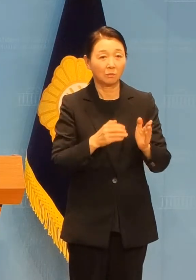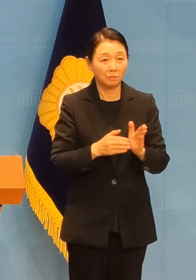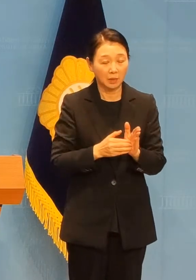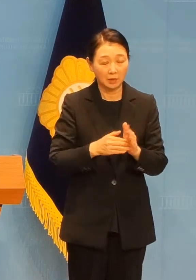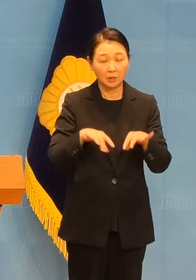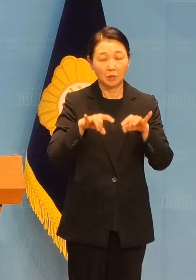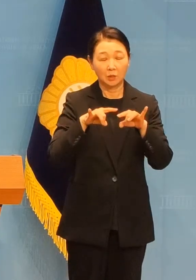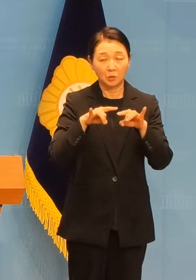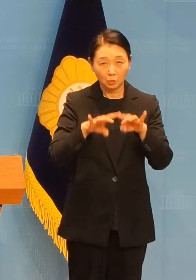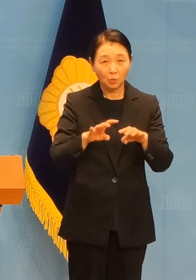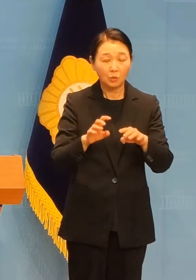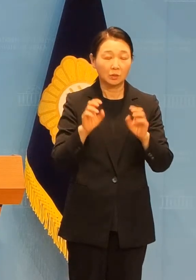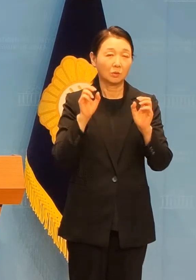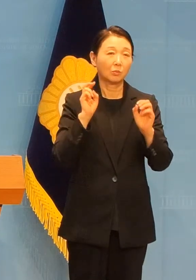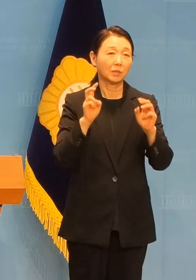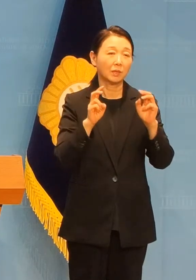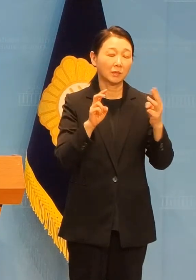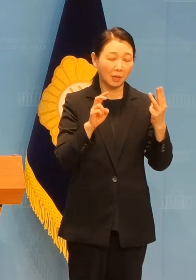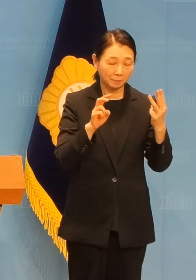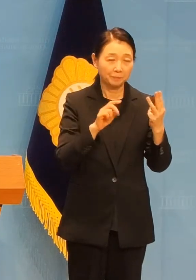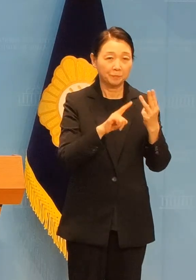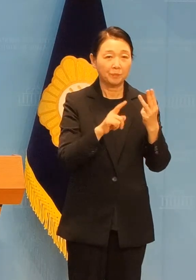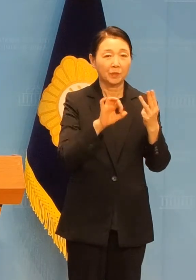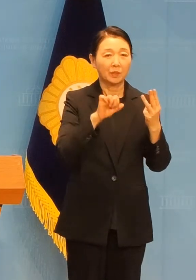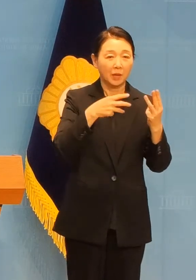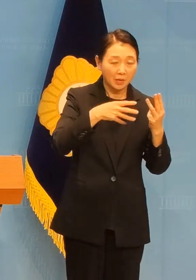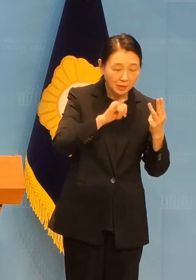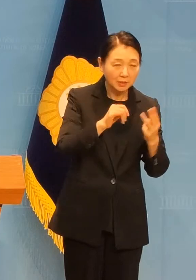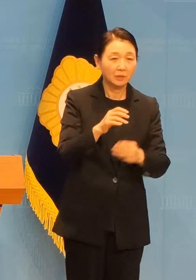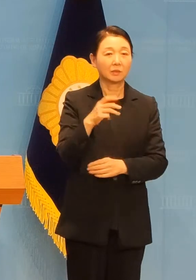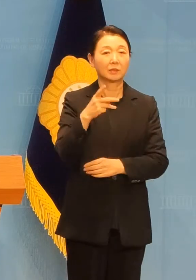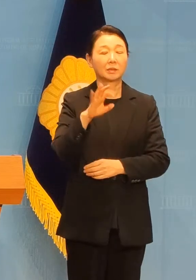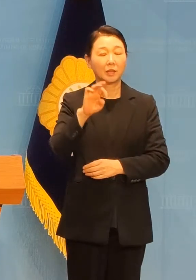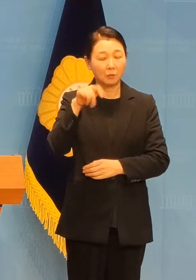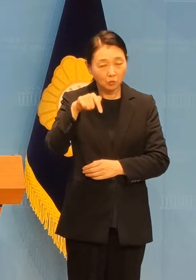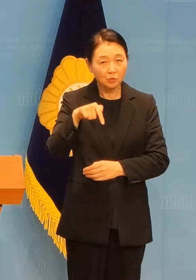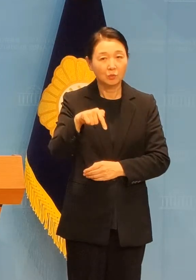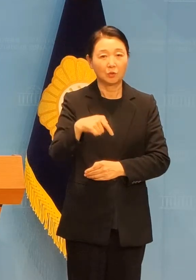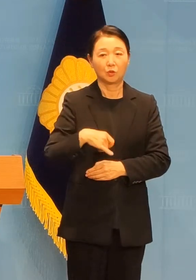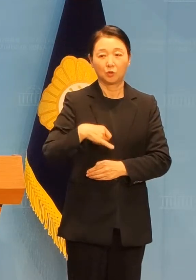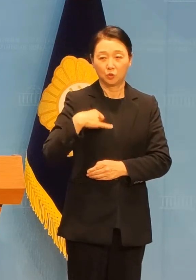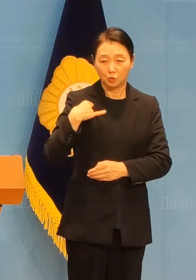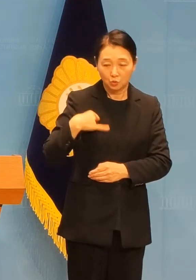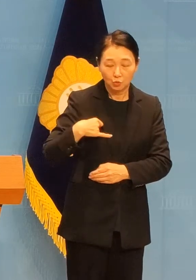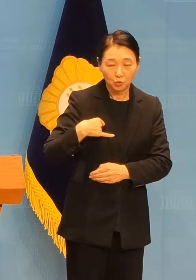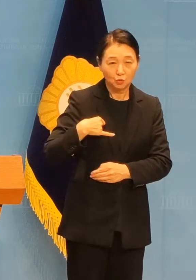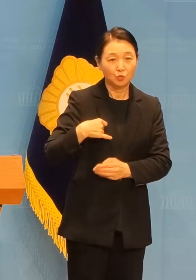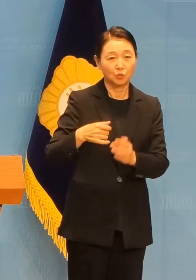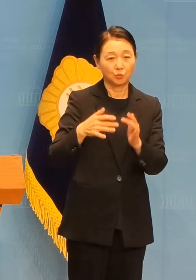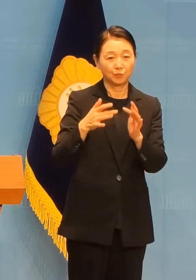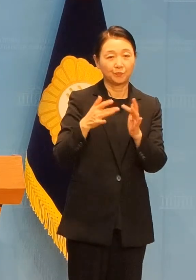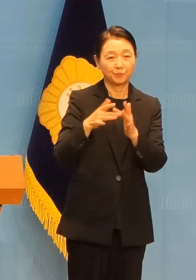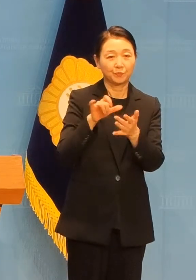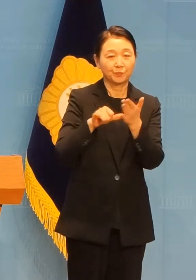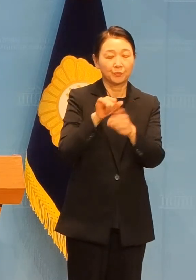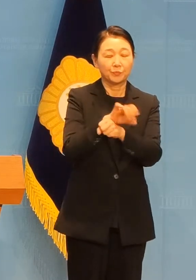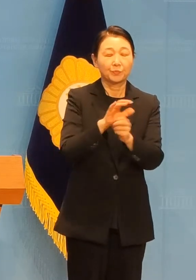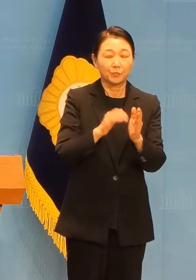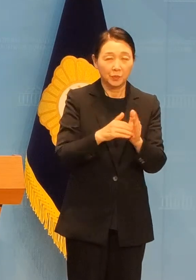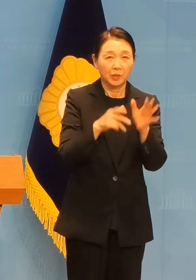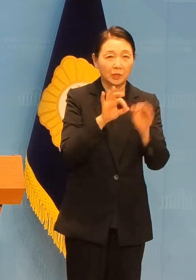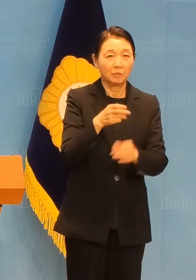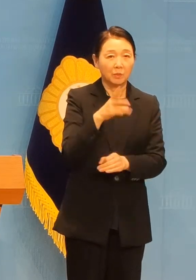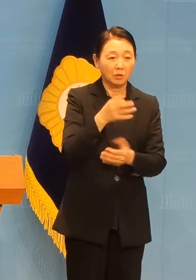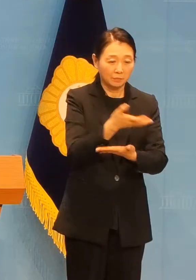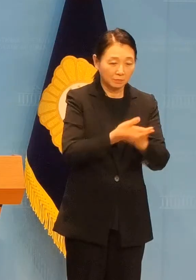통신 3사, 알리, 테무 등 중국계 이커머스 기업, 김병기 쿠팡 오찬 의혹까지 담았습니다.